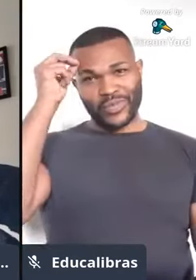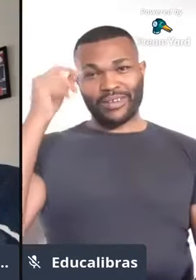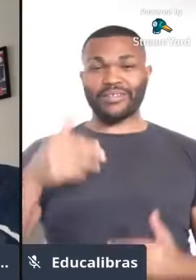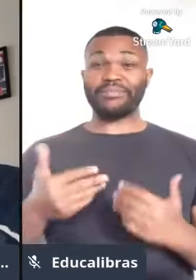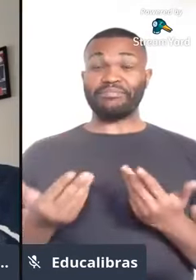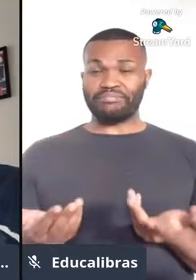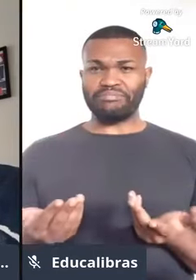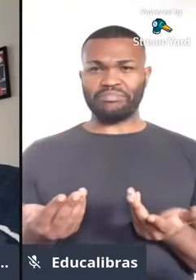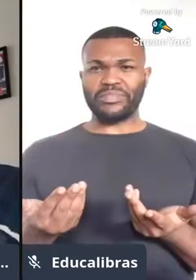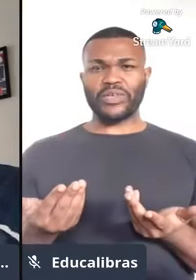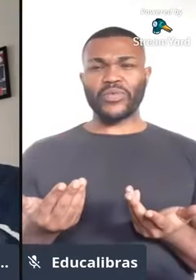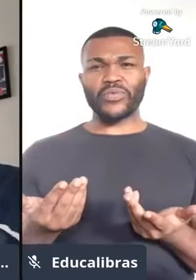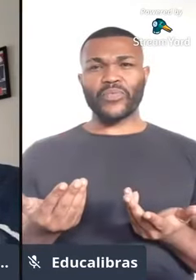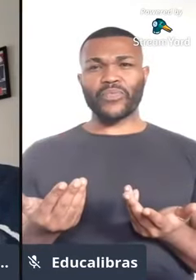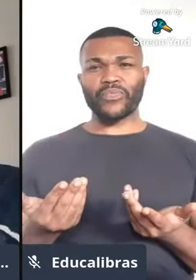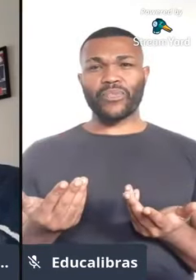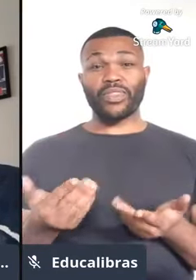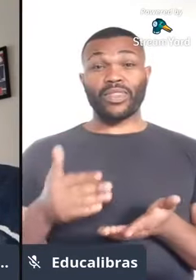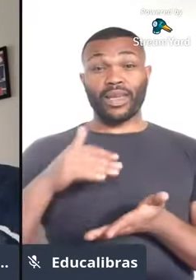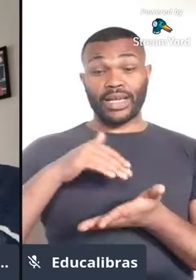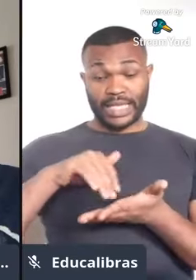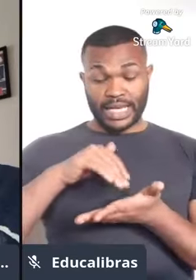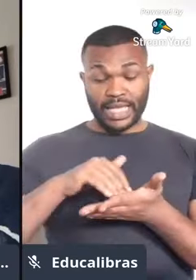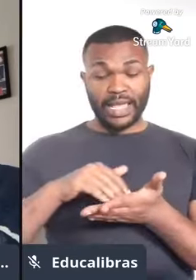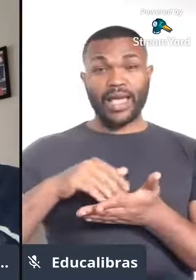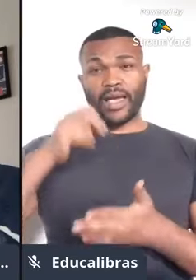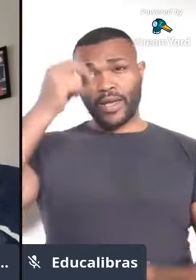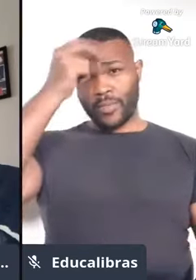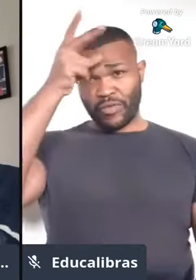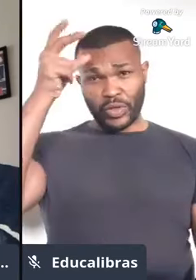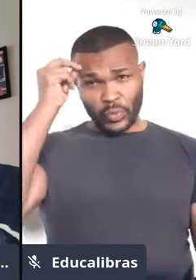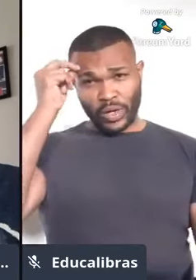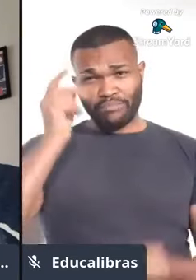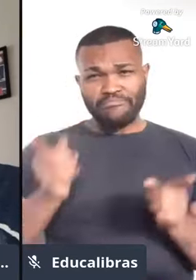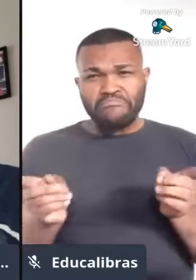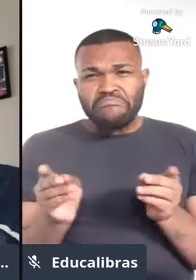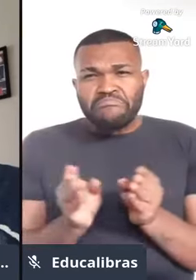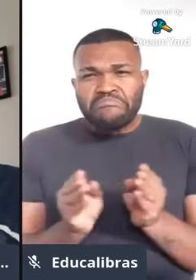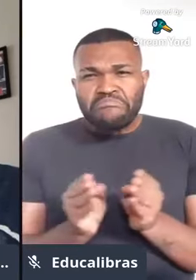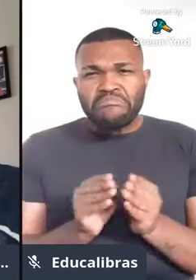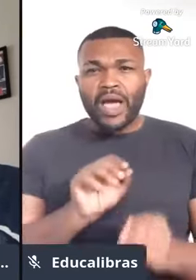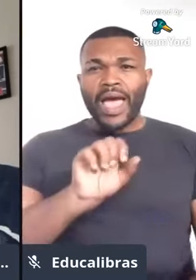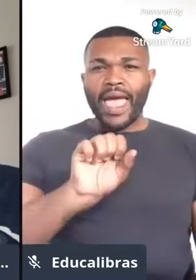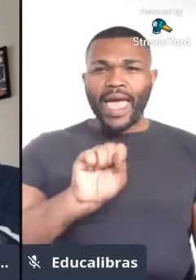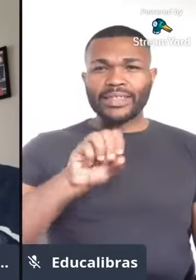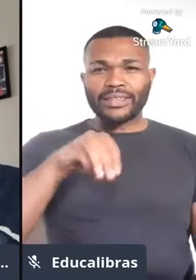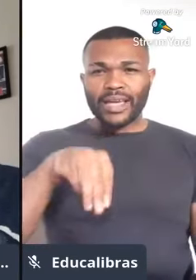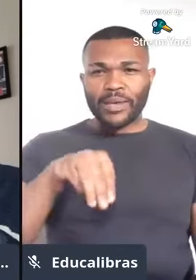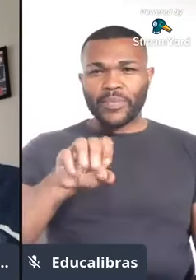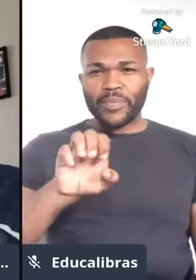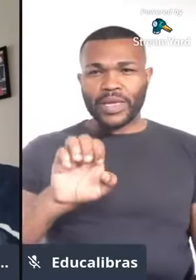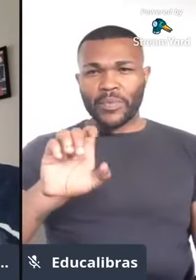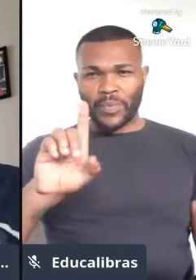considero, né, a Secretaria Municipal, a SMPED, né, aqui de São Paulo, uma